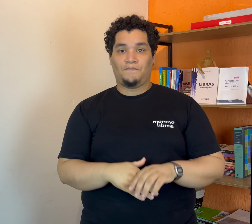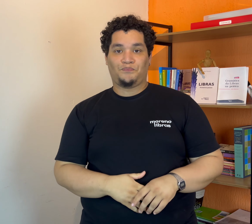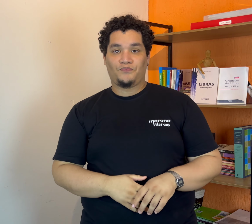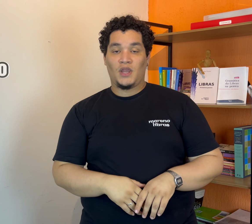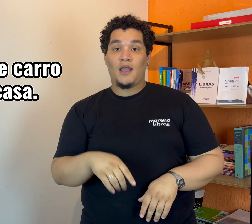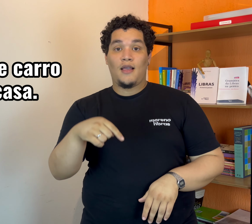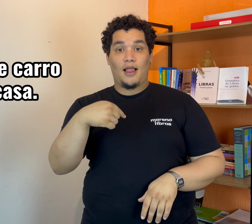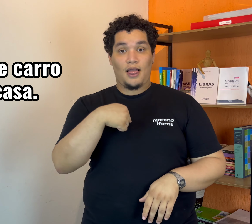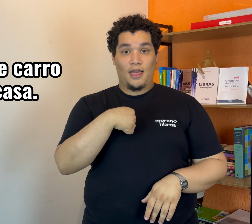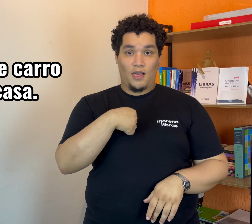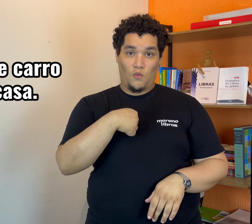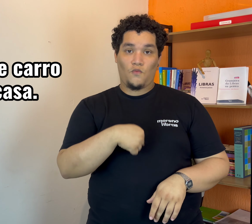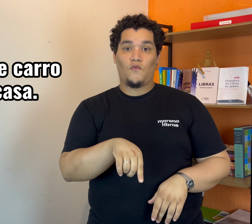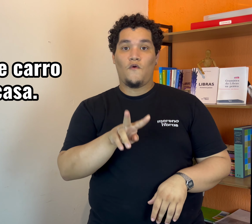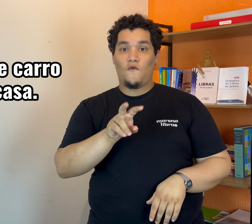sinal?